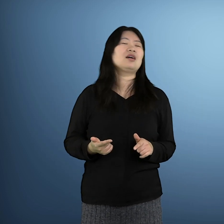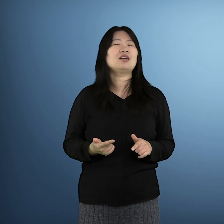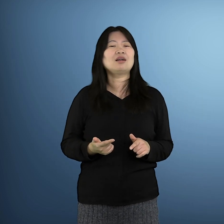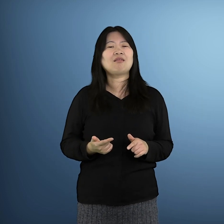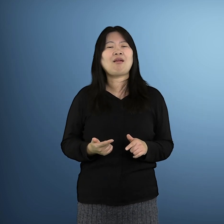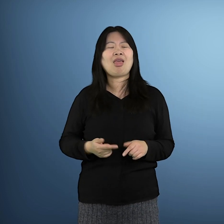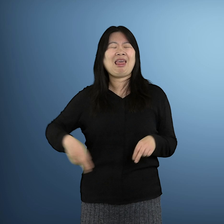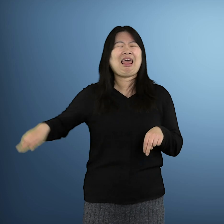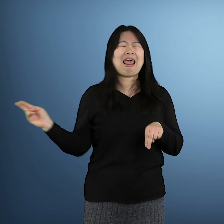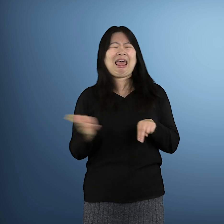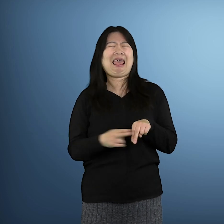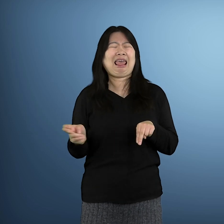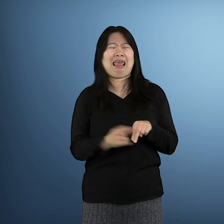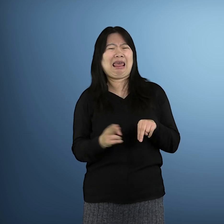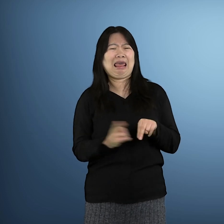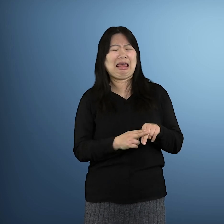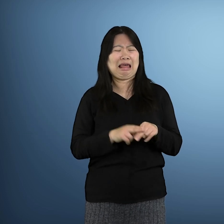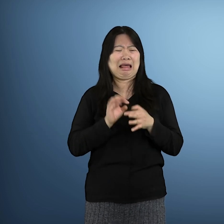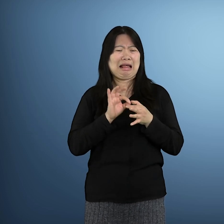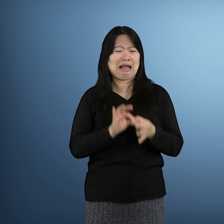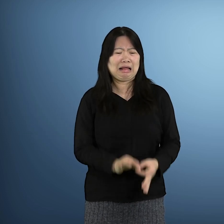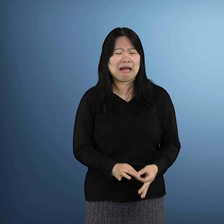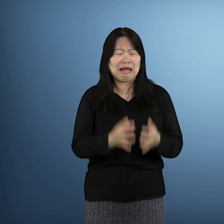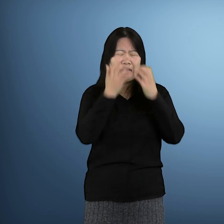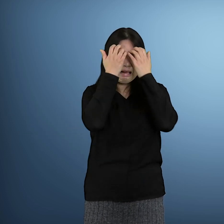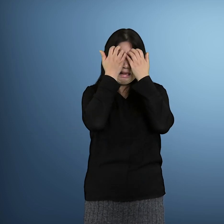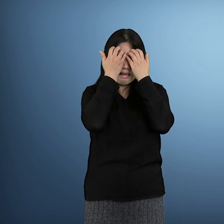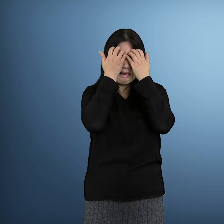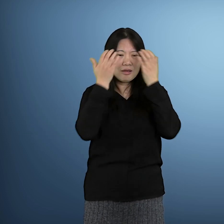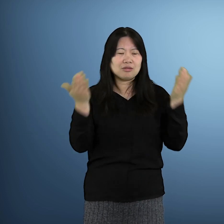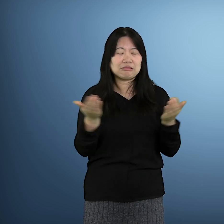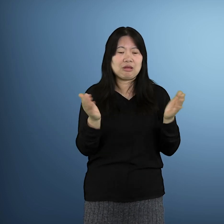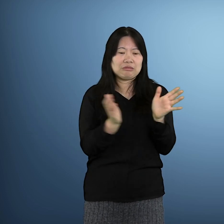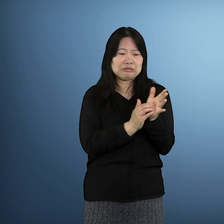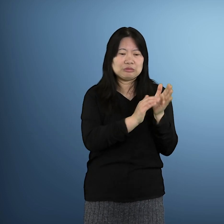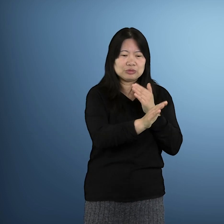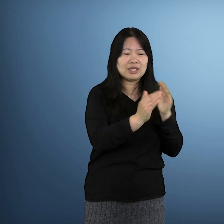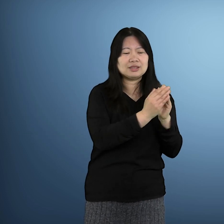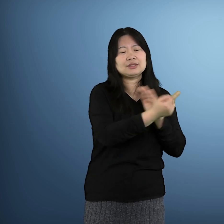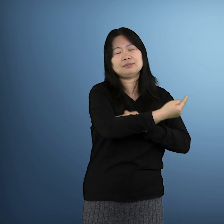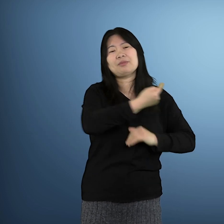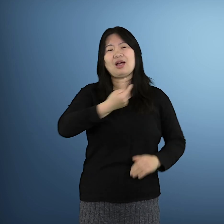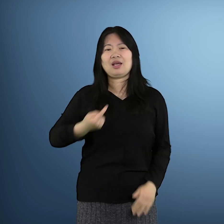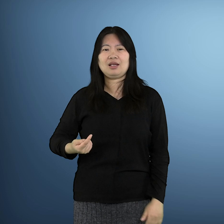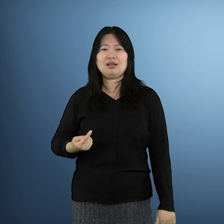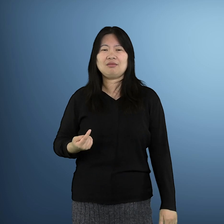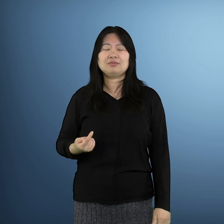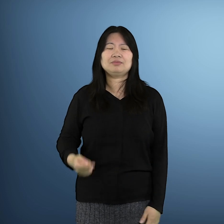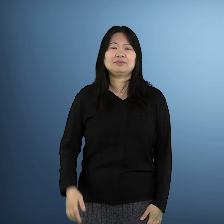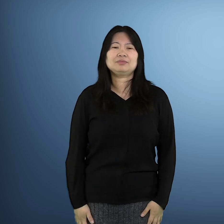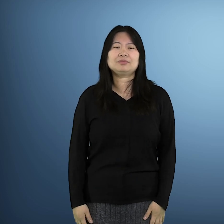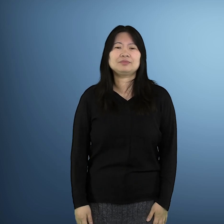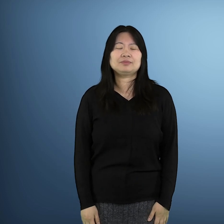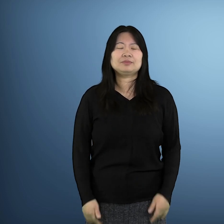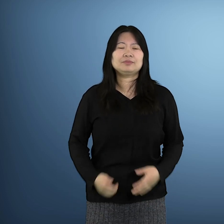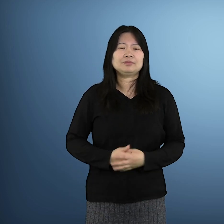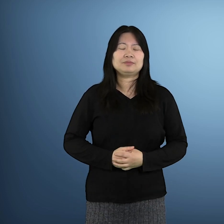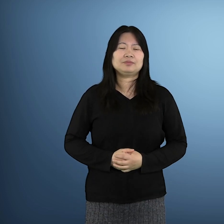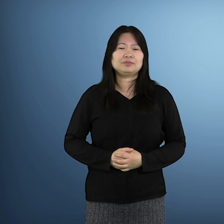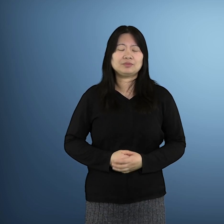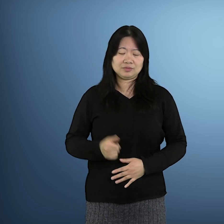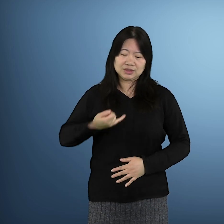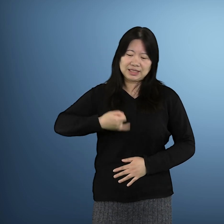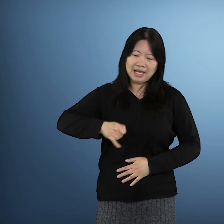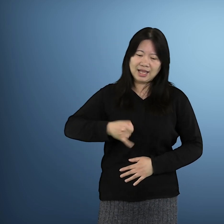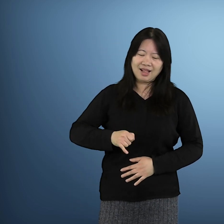날라드는 채찍을 맞아가며 고된 노동을 마치고 들어와요. 집에 귀가를 하는 거죠.